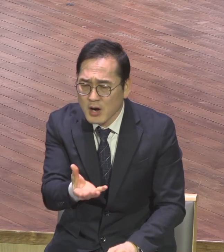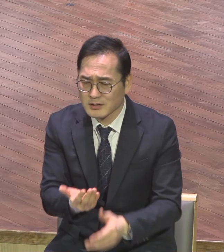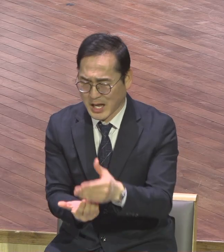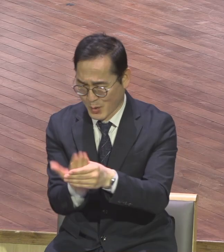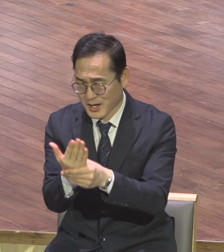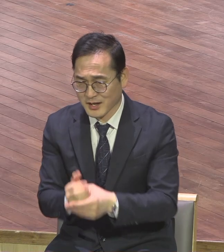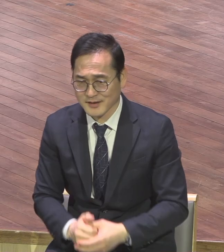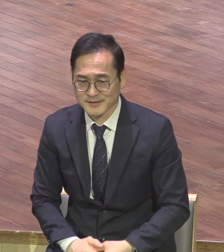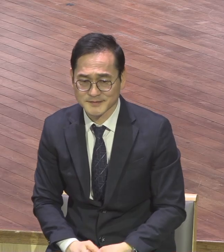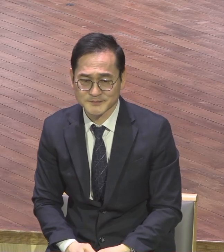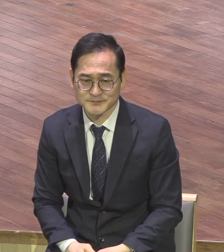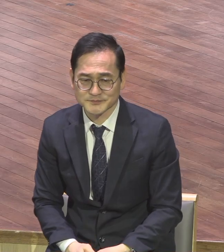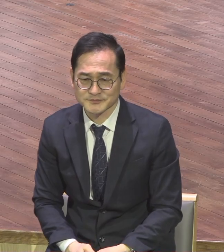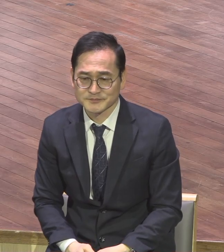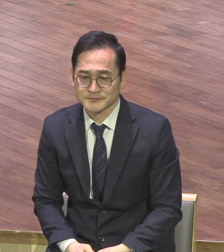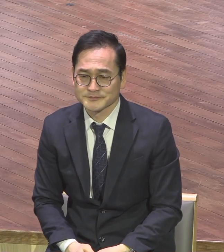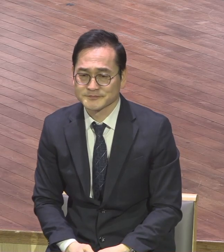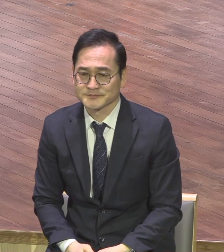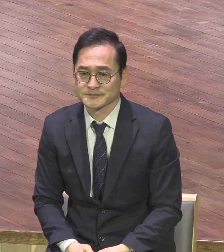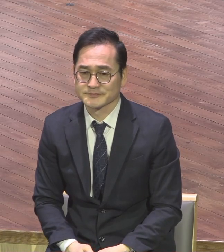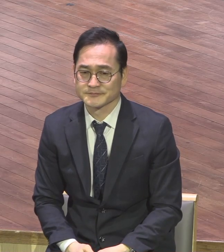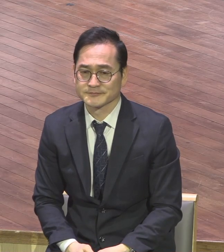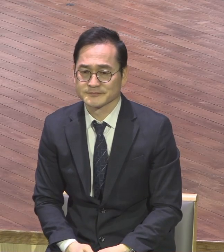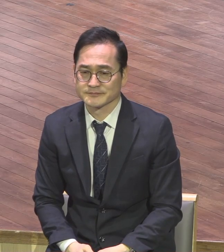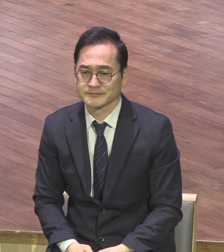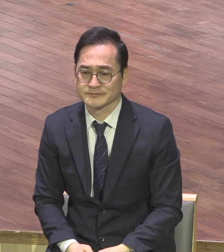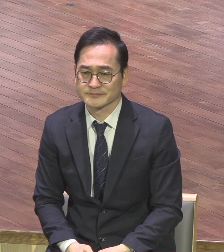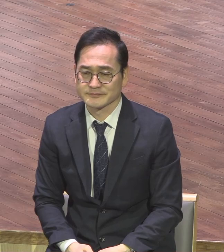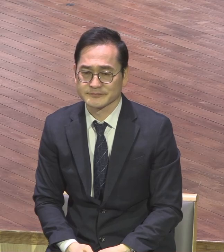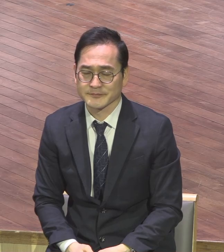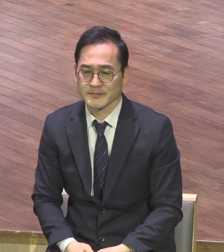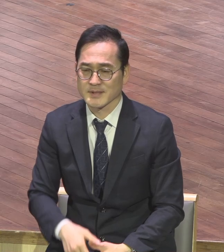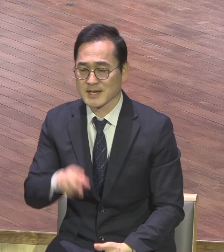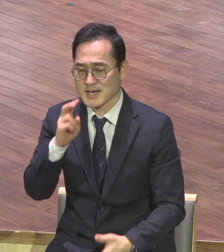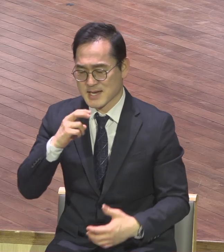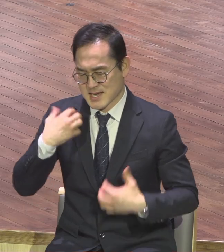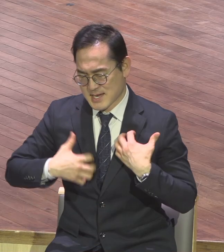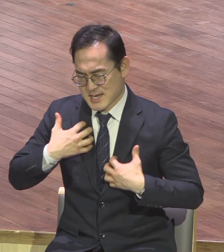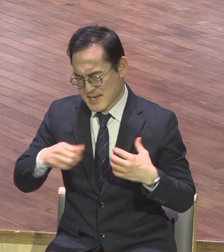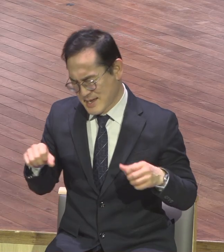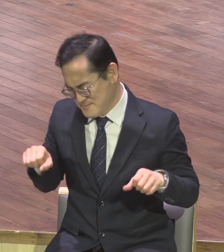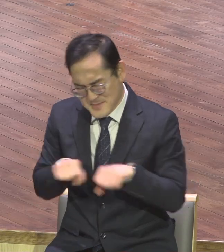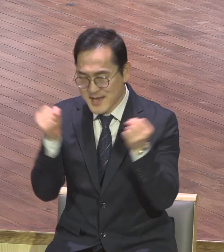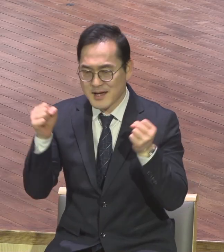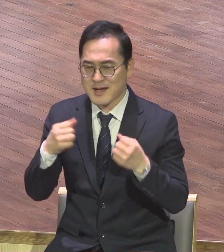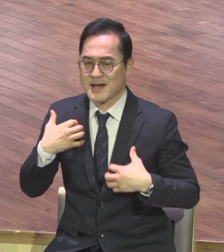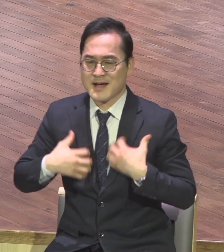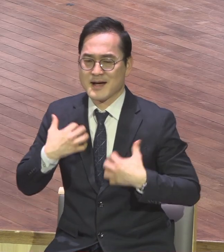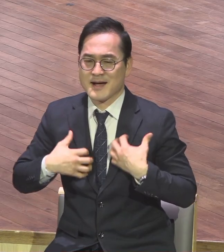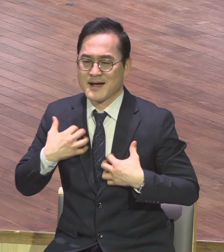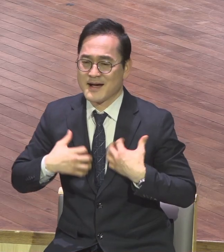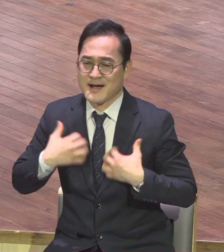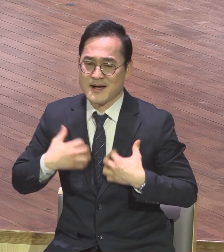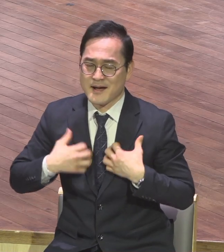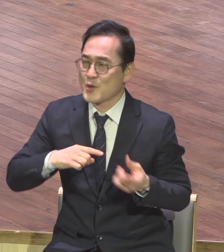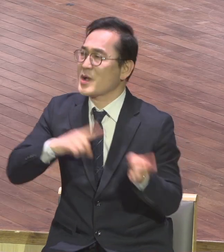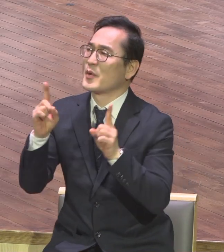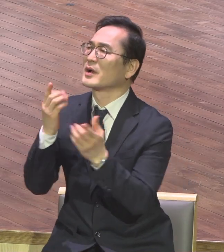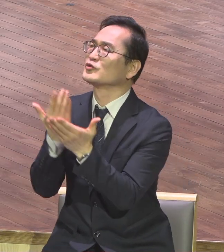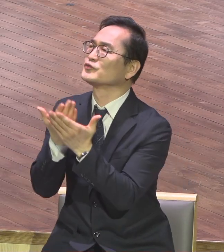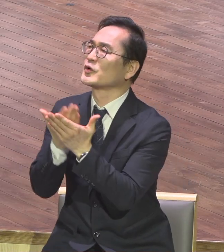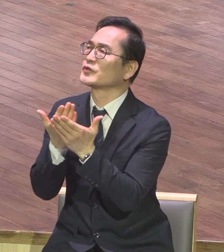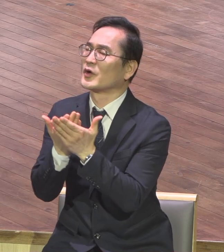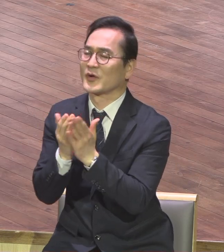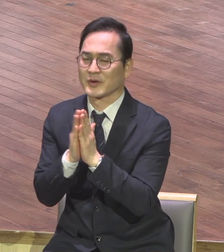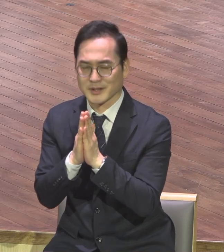폭발하는 기쁨. 하나님 내 영혼 속에 내 심령이 폭발하는 기쁨이 회복되게 하여 주옵소서.